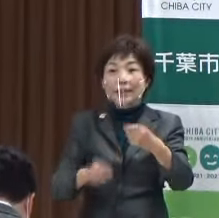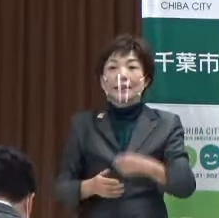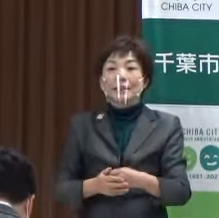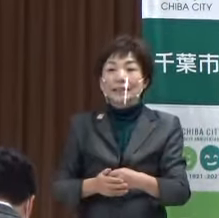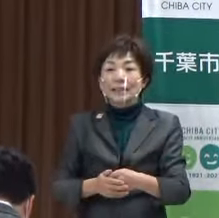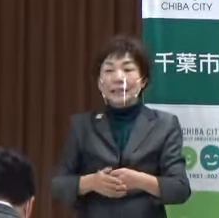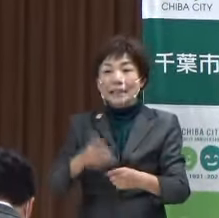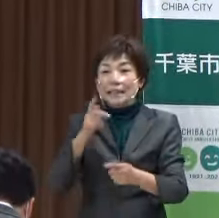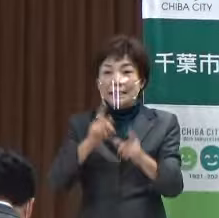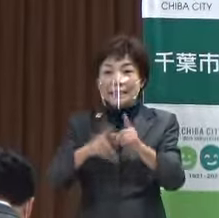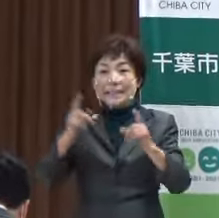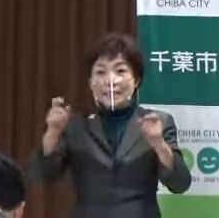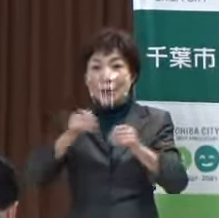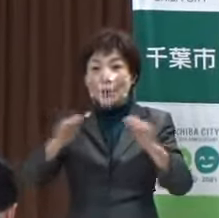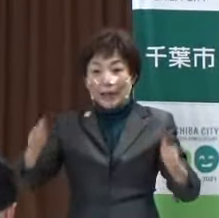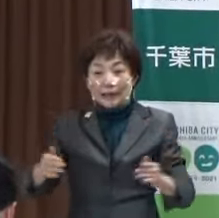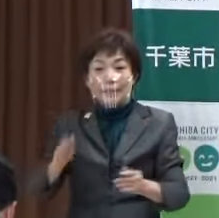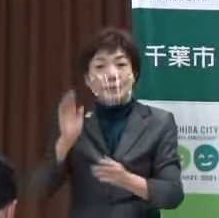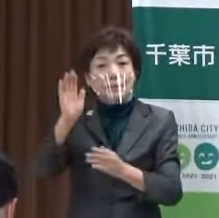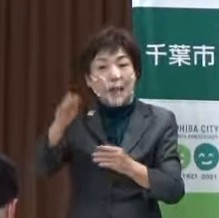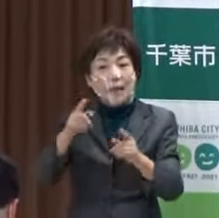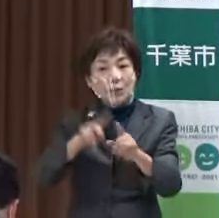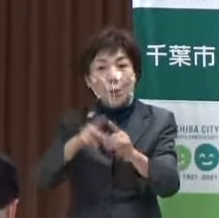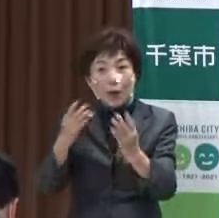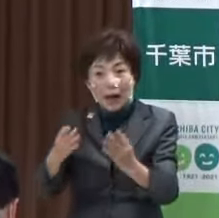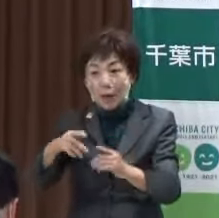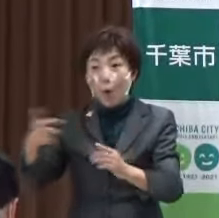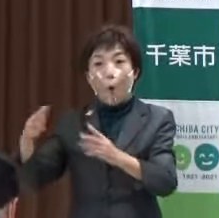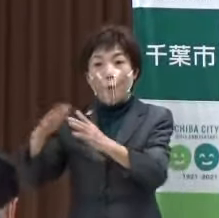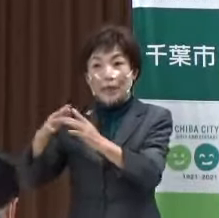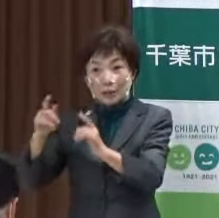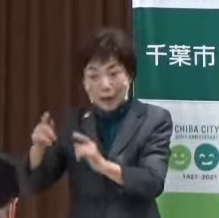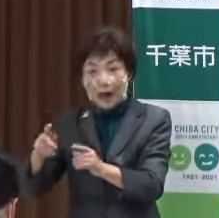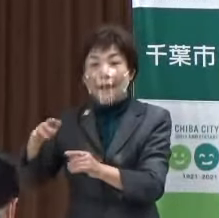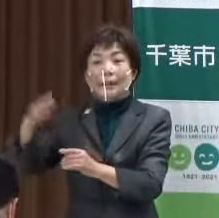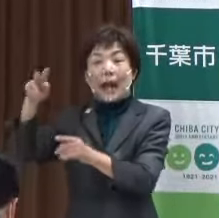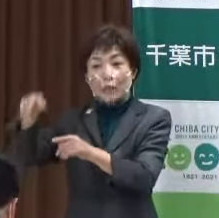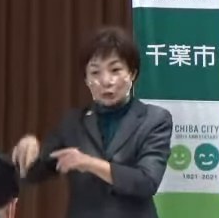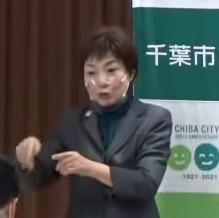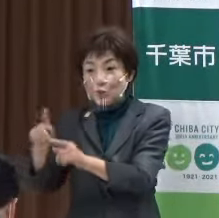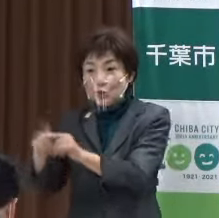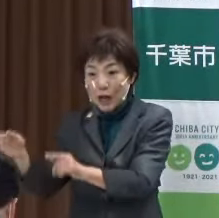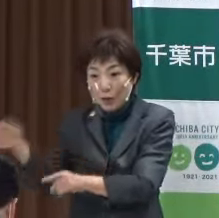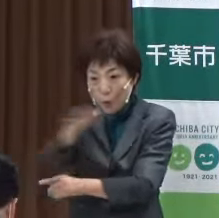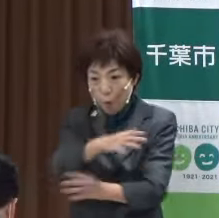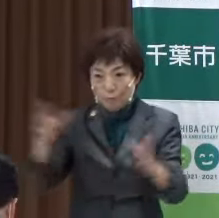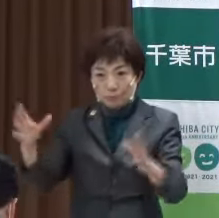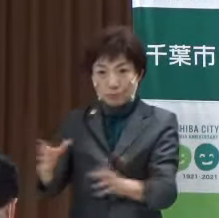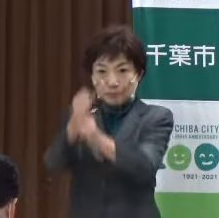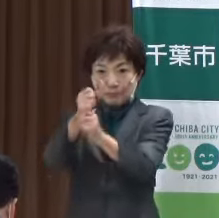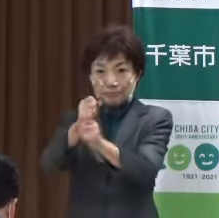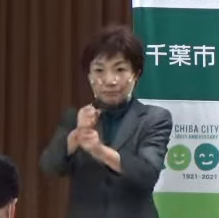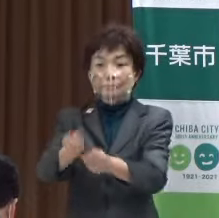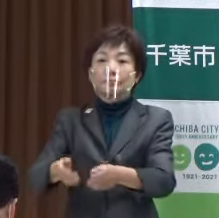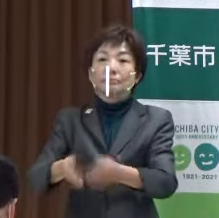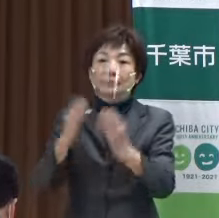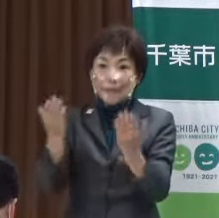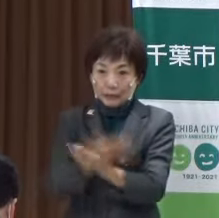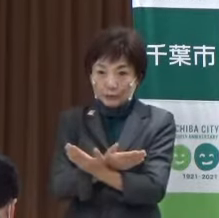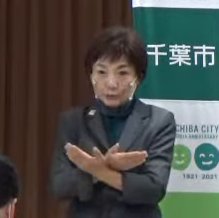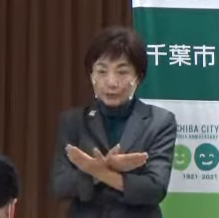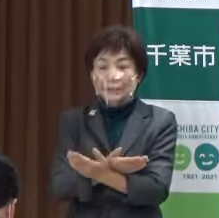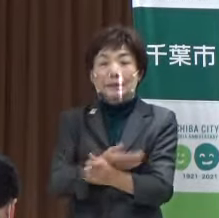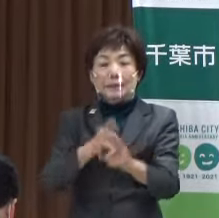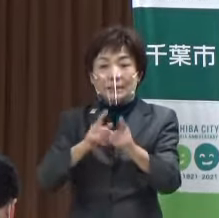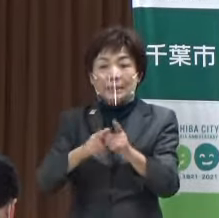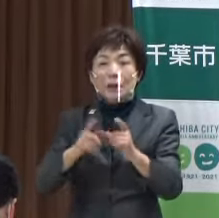市場台未来小学校、大宮小学校、高津中学校、いずれも東方校になります。そして市場